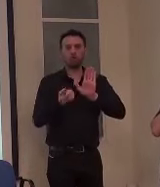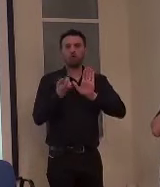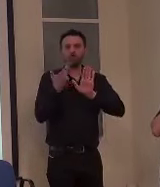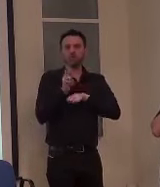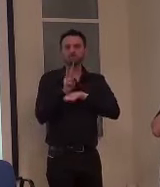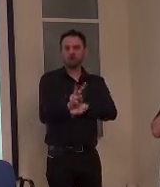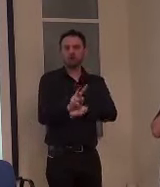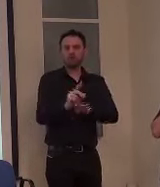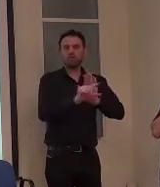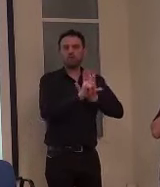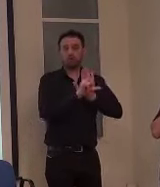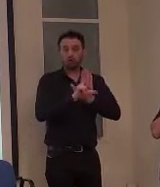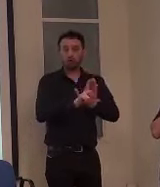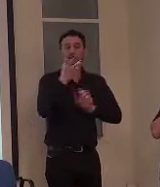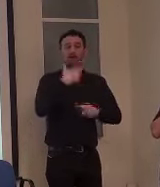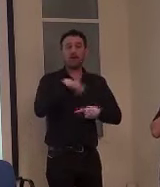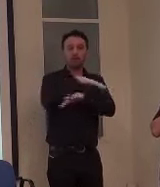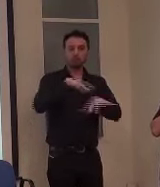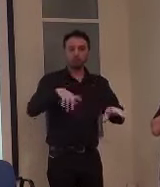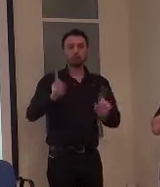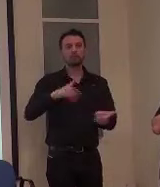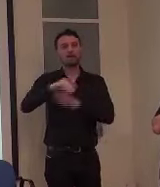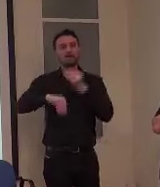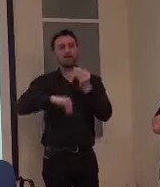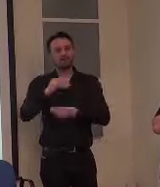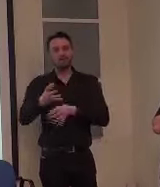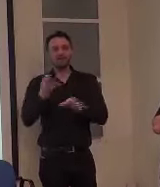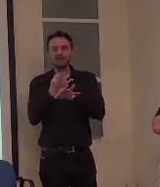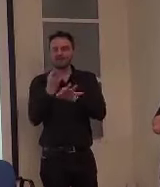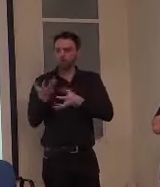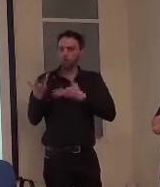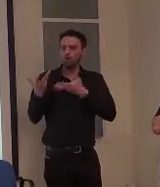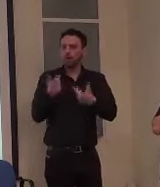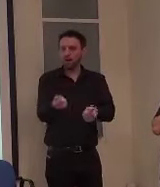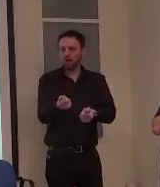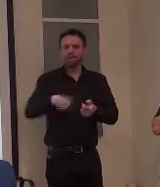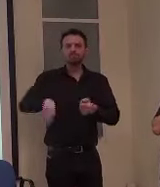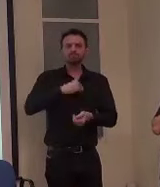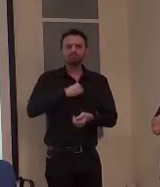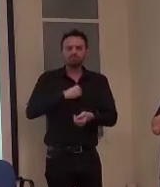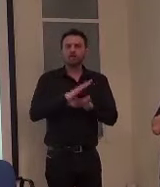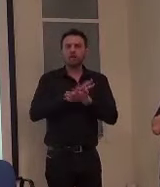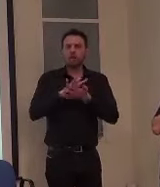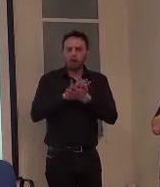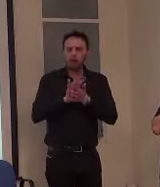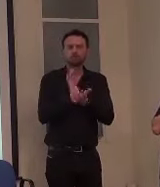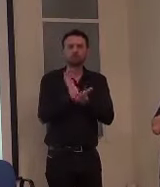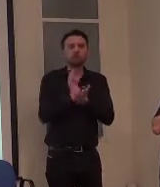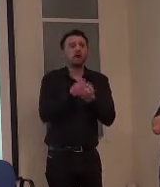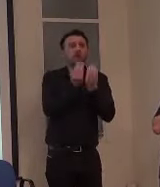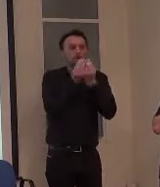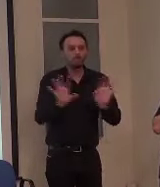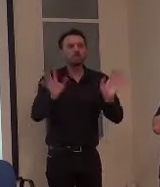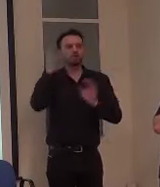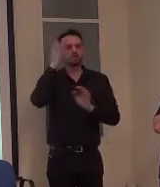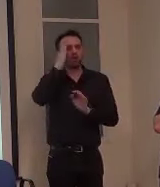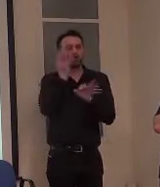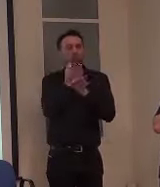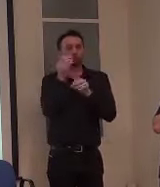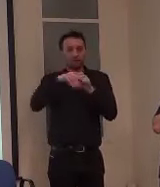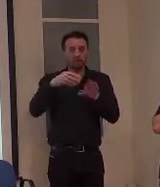jurídica tanto a los estudiantes como a las familias para las escuelas y sienta las bases para la construcción de una cultura escolar